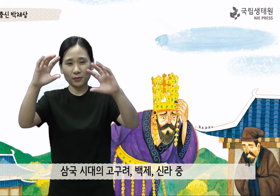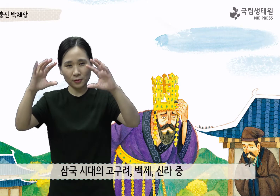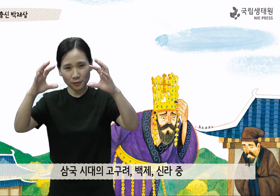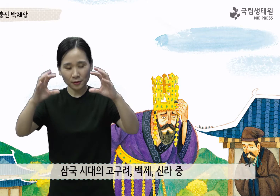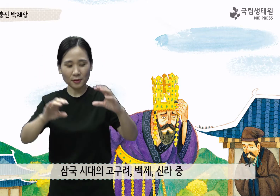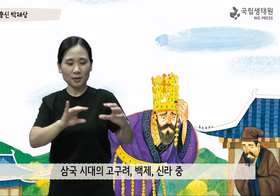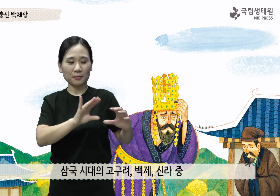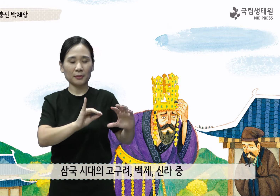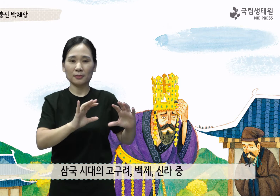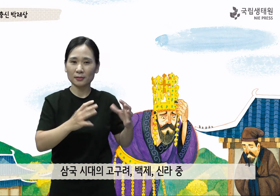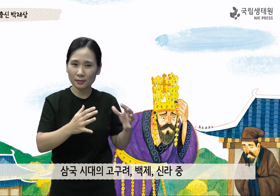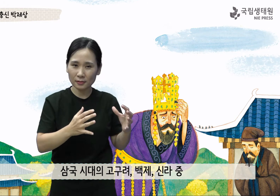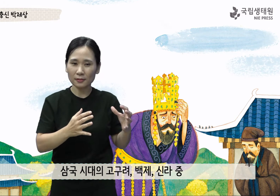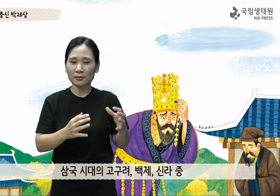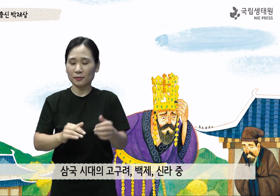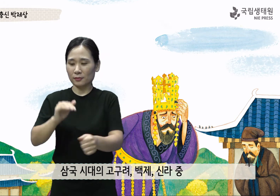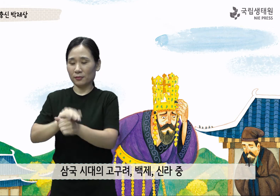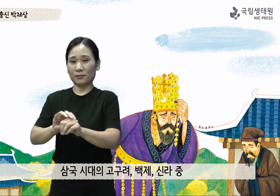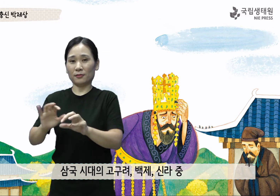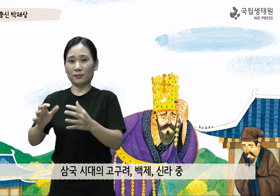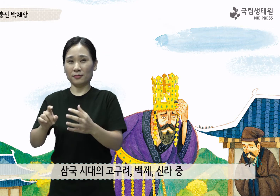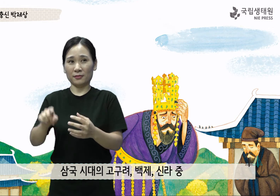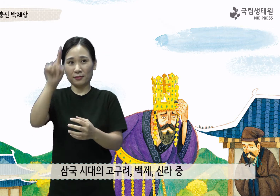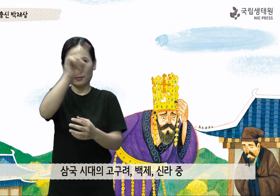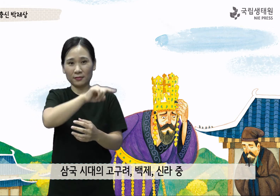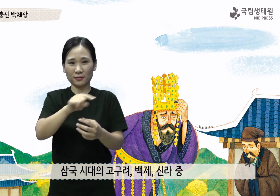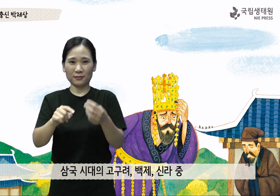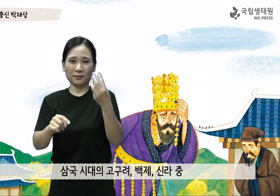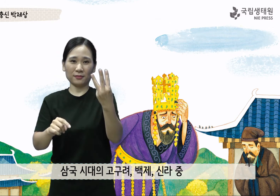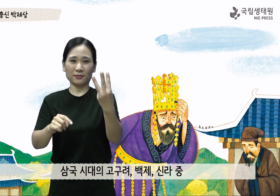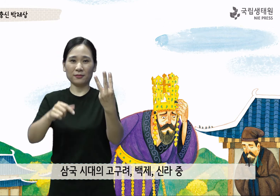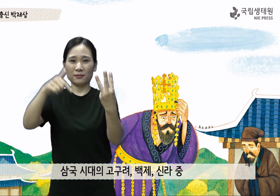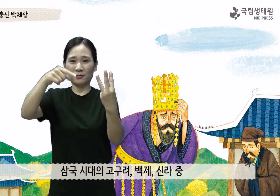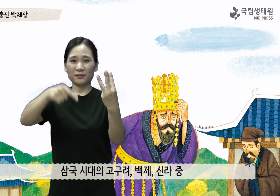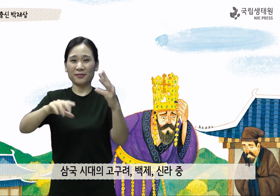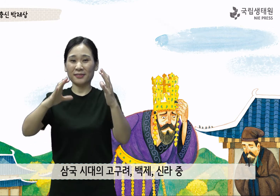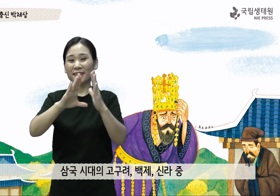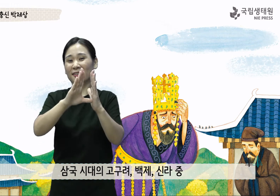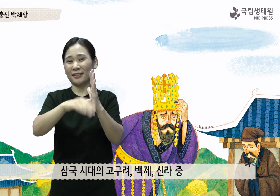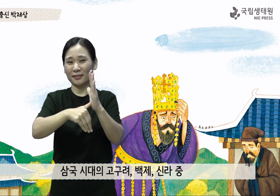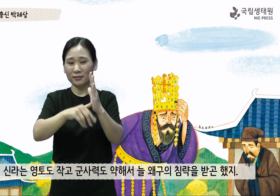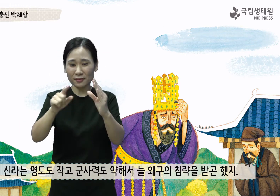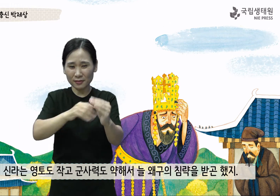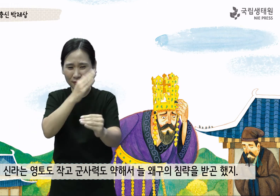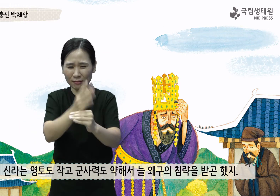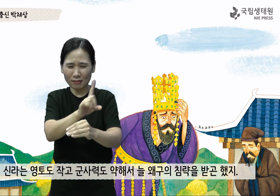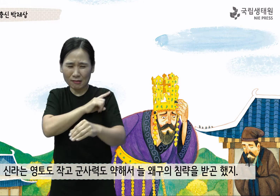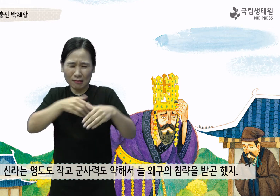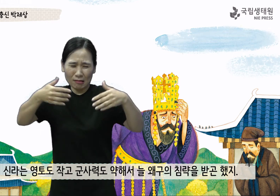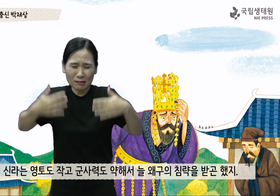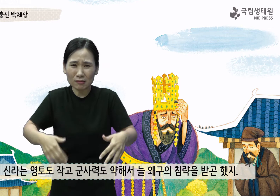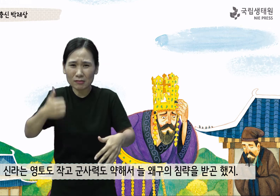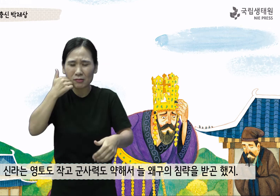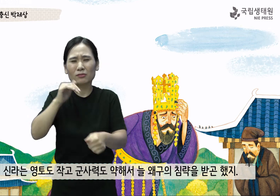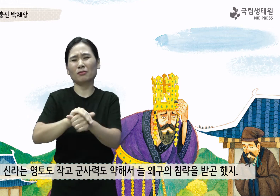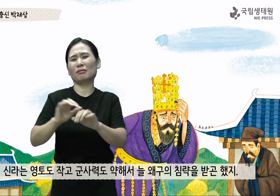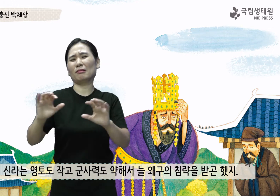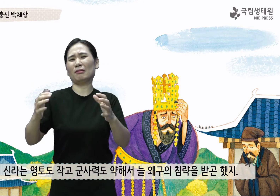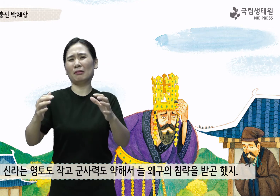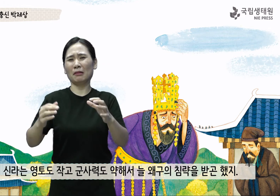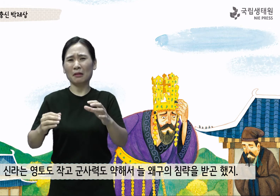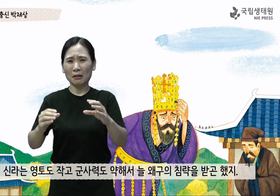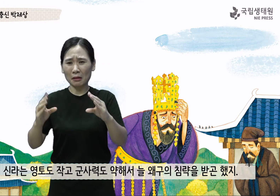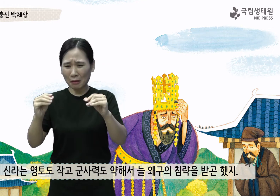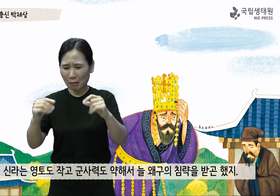3국 시대의 고구려 백제 4국 신라 중 신라는 영토도